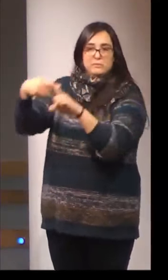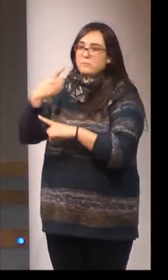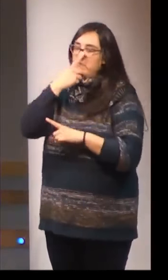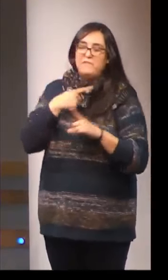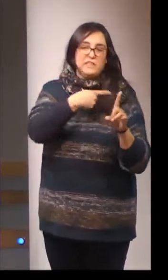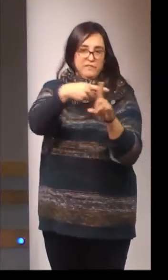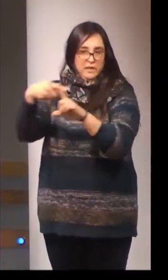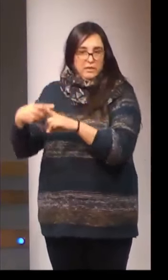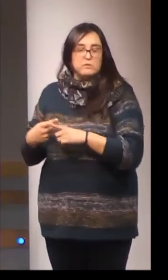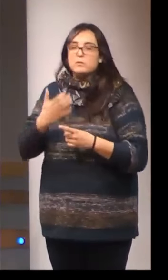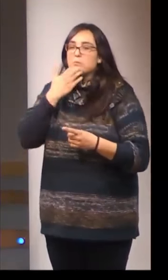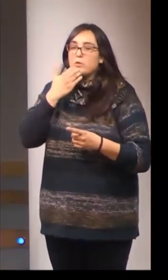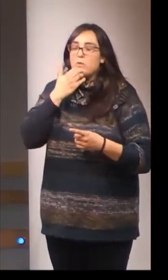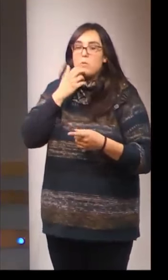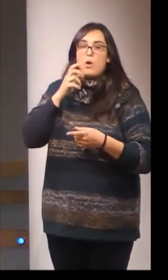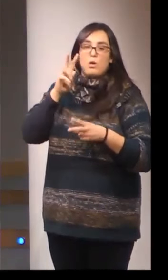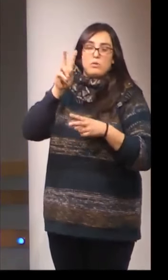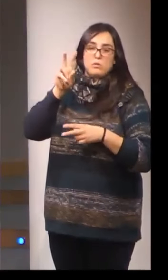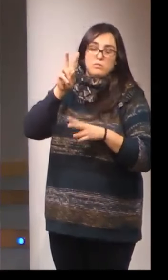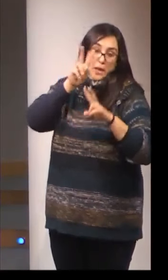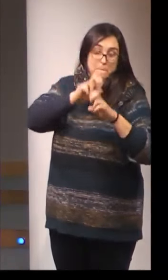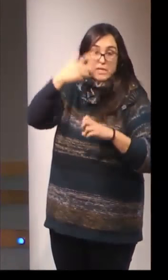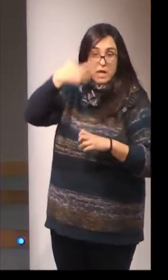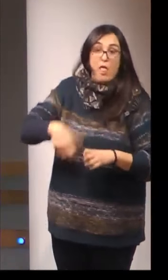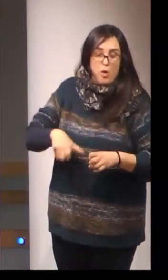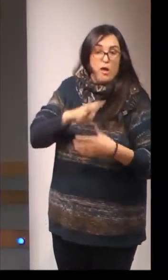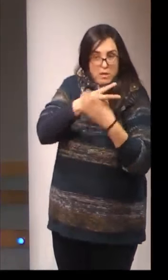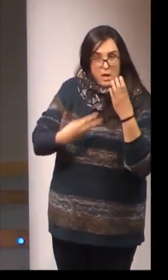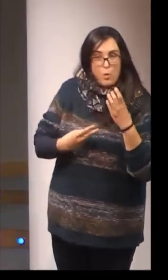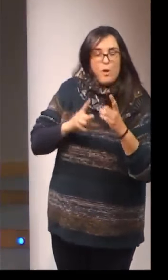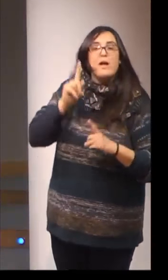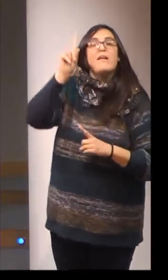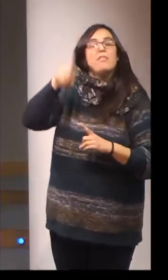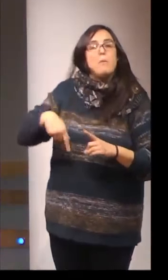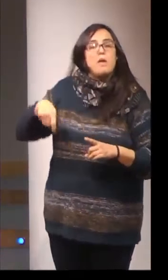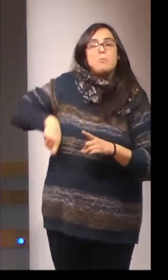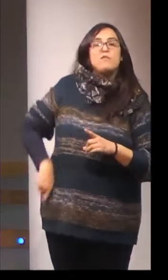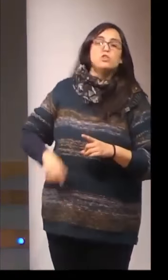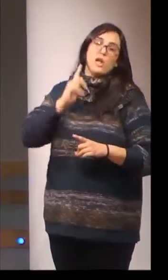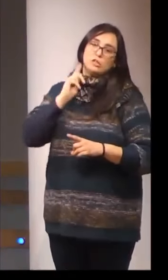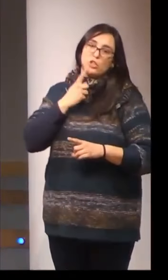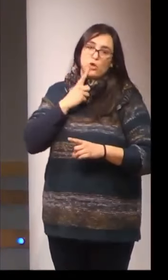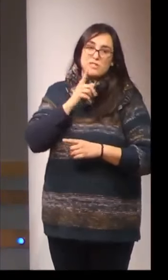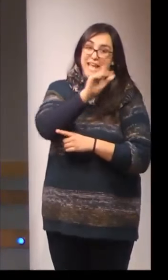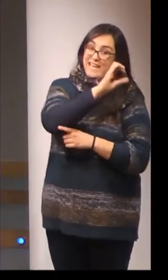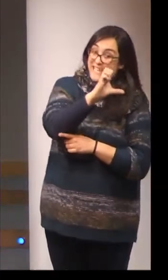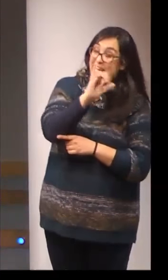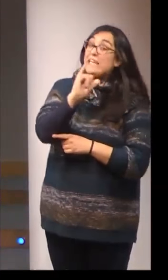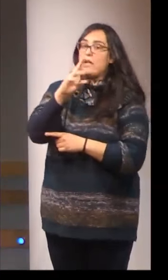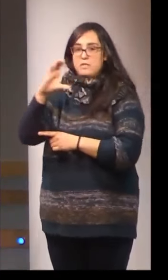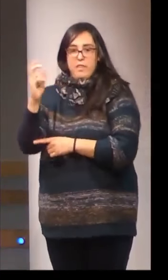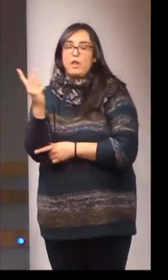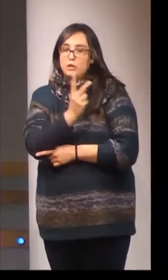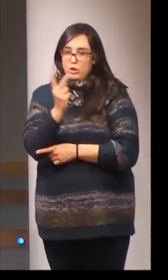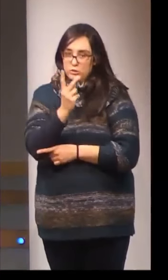y con diferentes perfiles profesionales, con investigadores e investigadoras